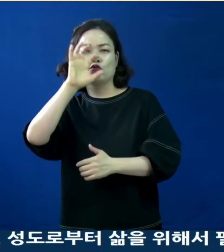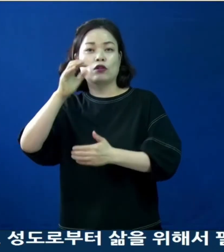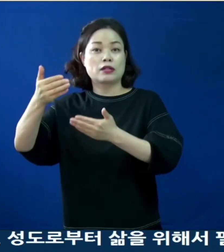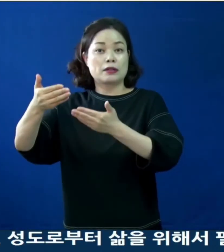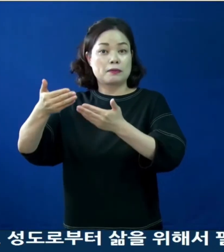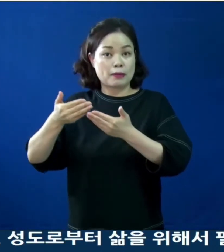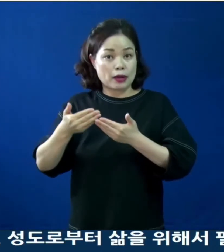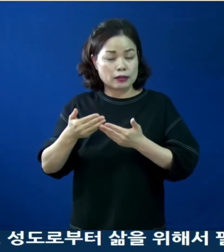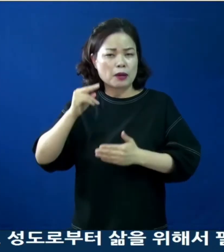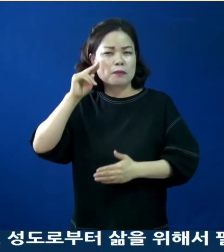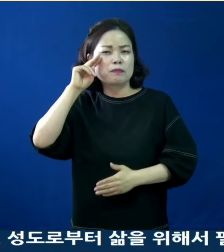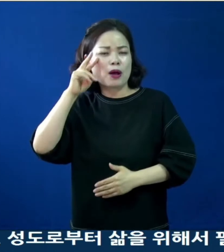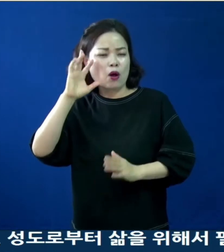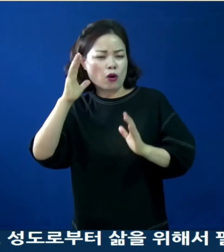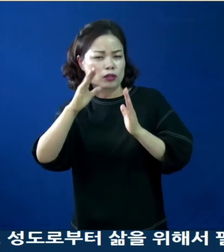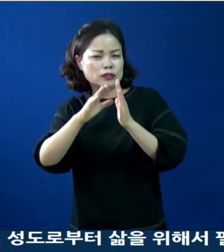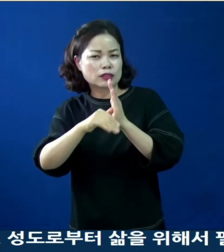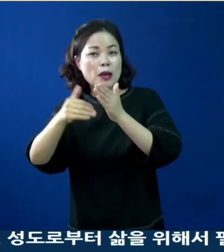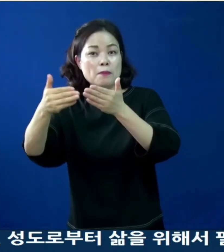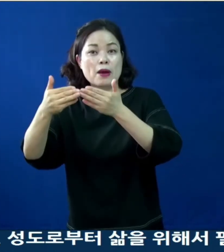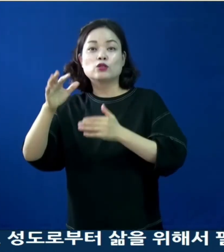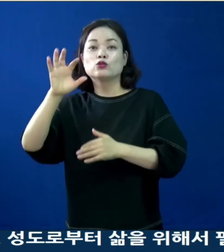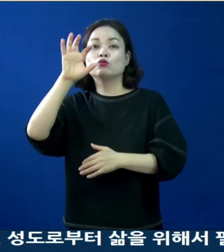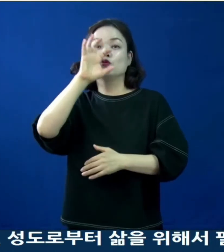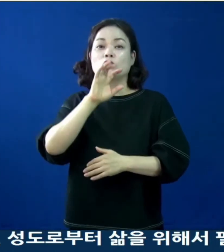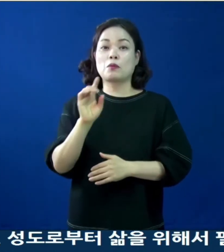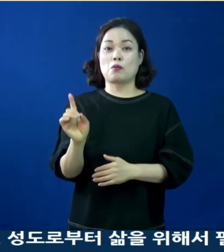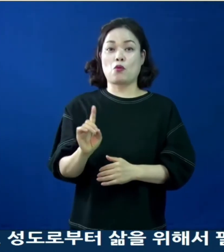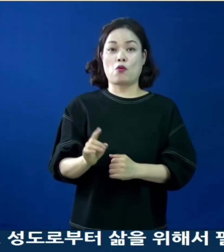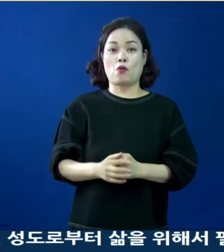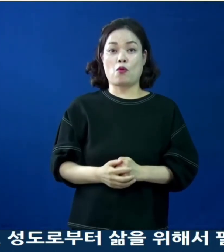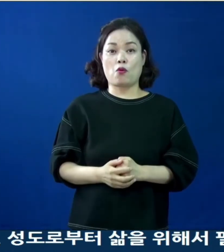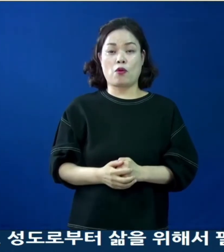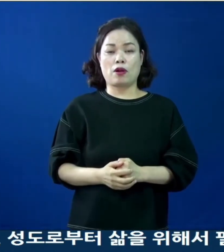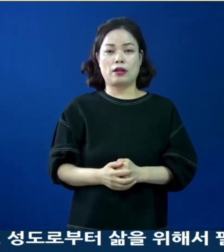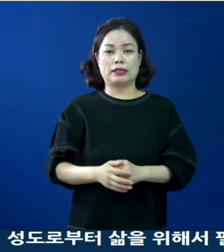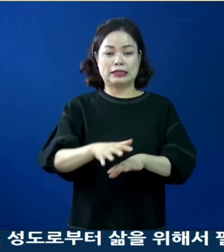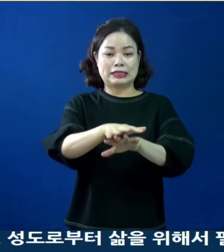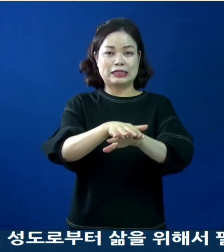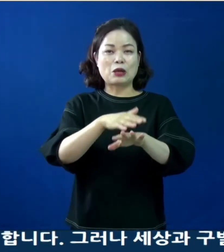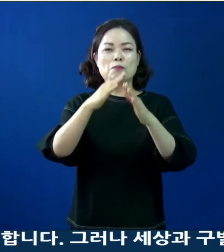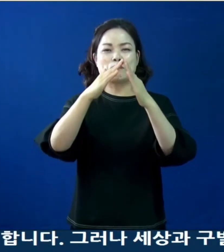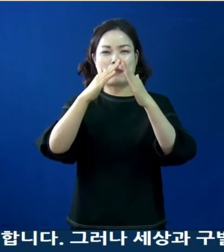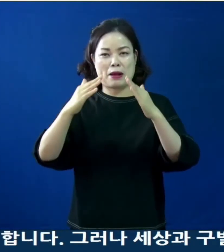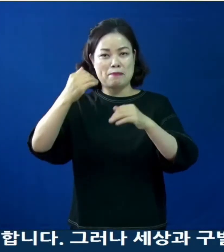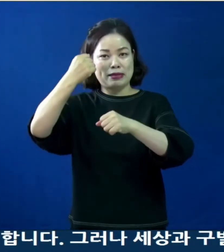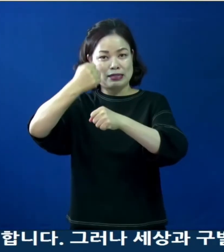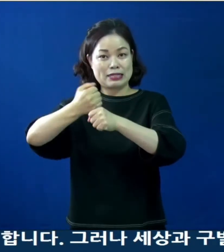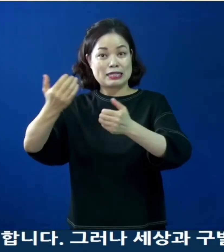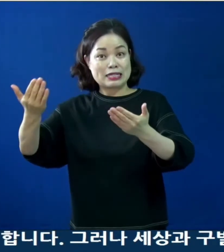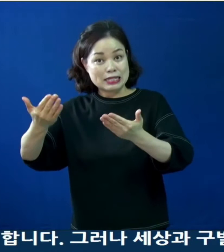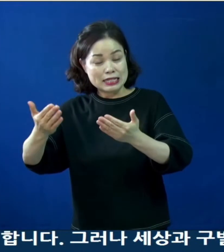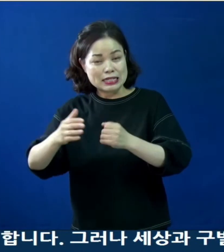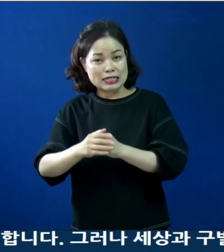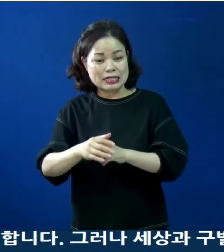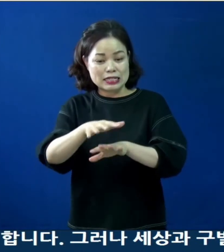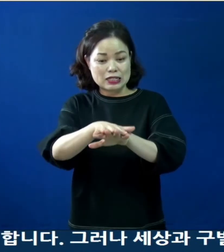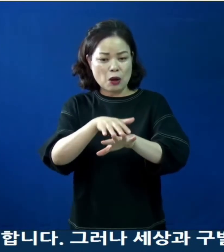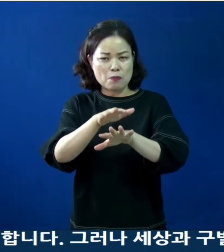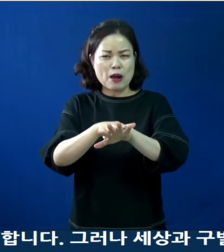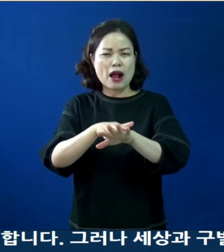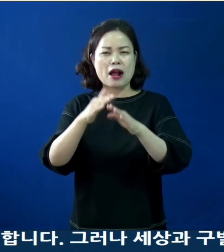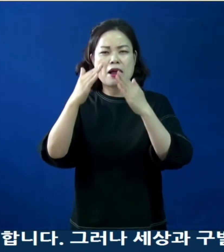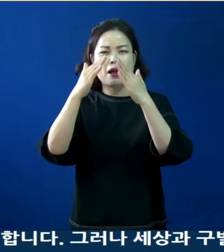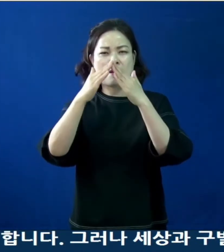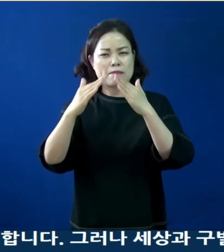받았는데 바울이 어려서부터 받은 훈련이 뭐냐면 천막을 만드는 일이었습니다. 근데 이 천막을 만든다는 게